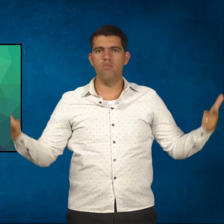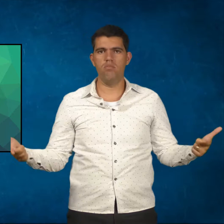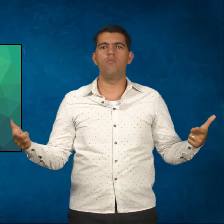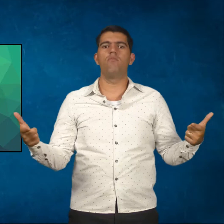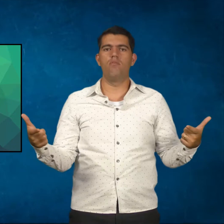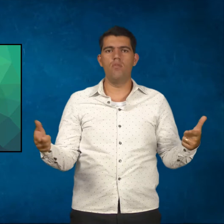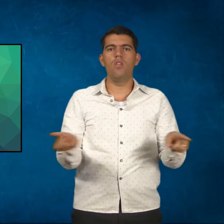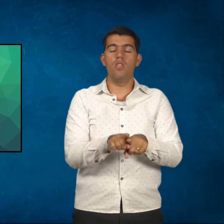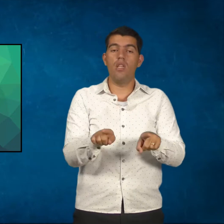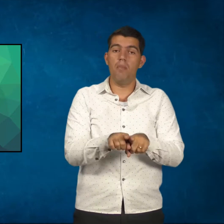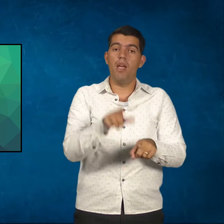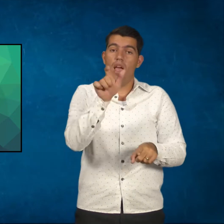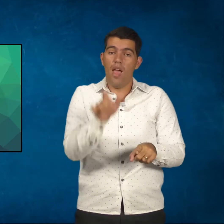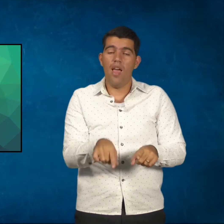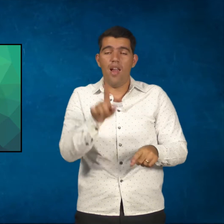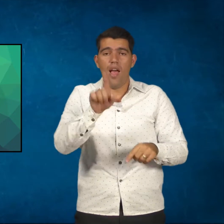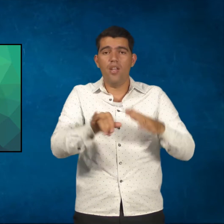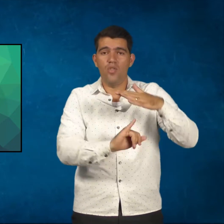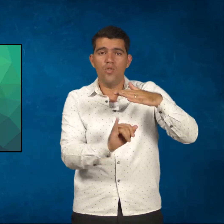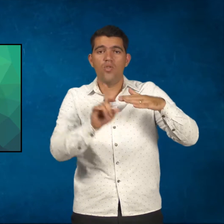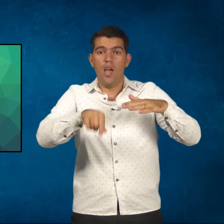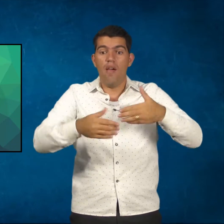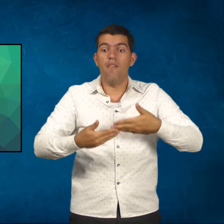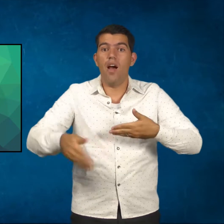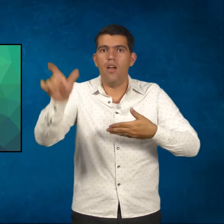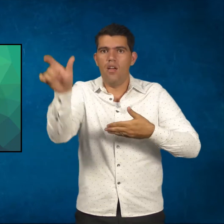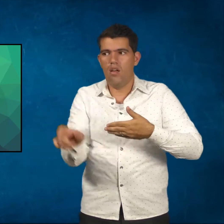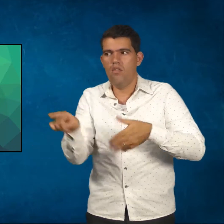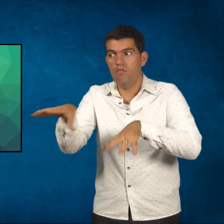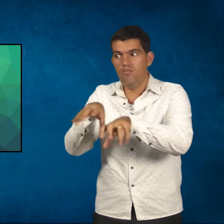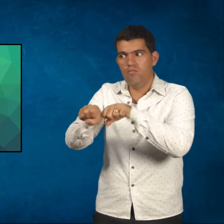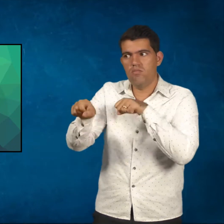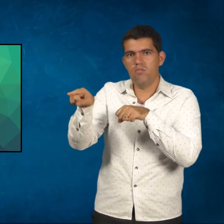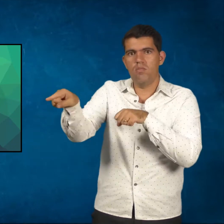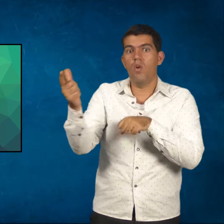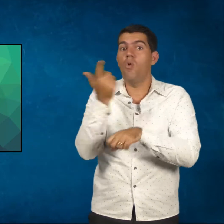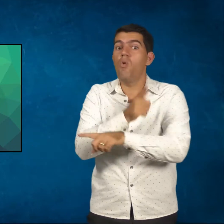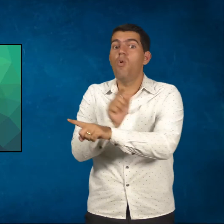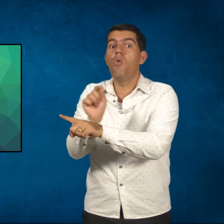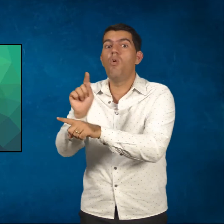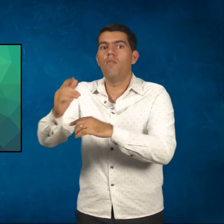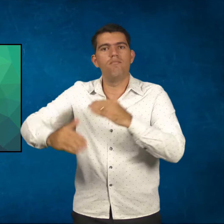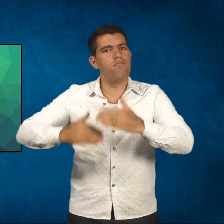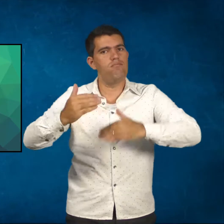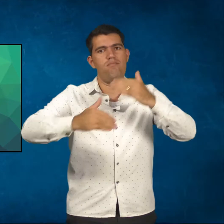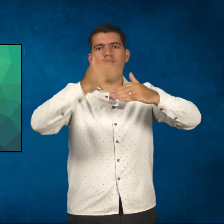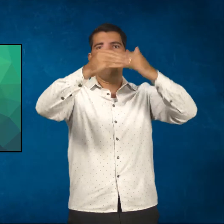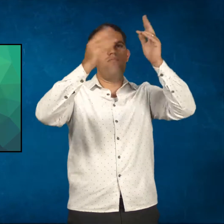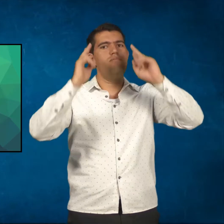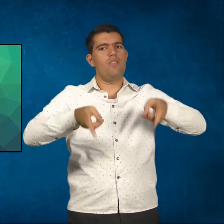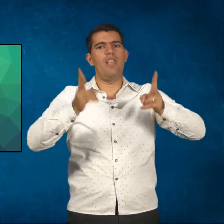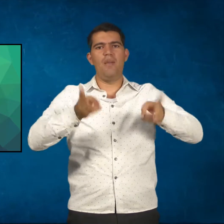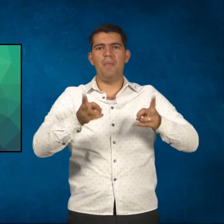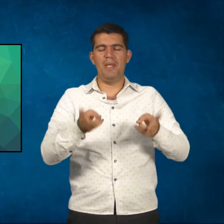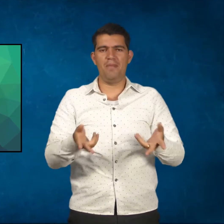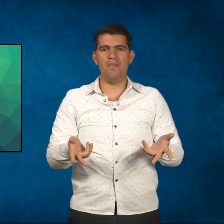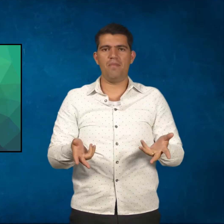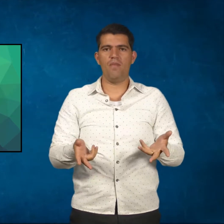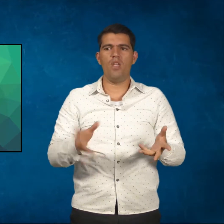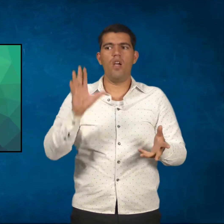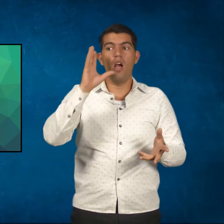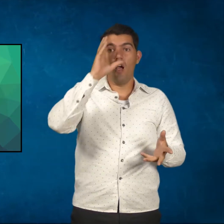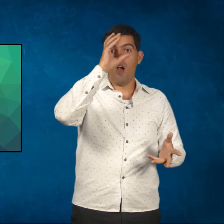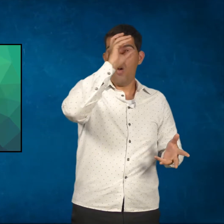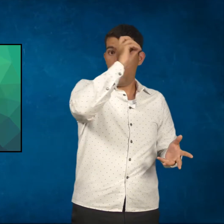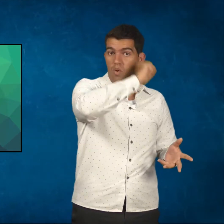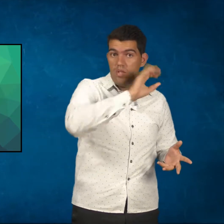formar profissionais que sejam capazes de manterem-se sempre em desenvolvimento. Essa